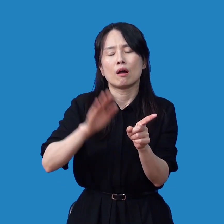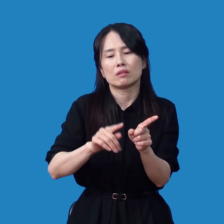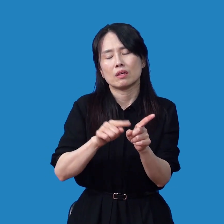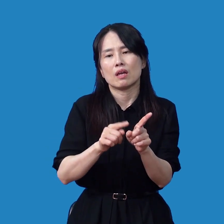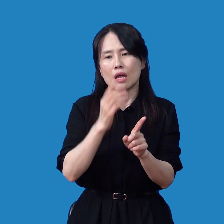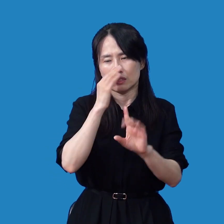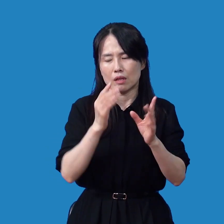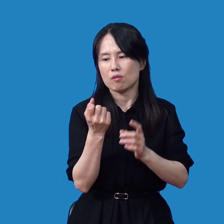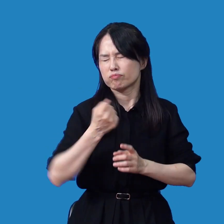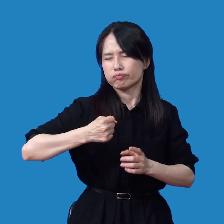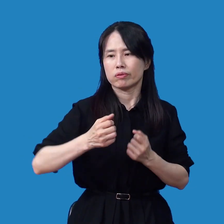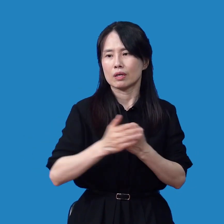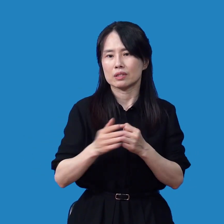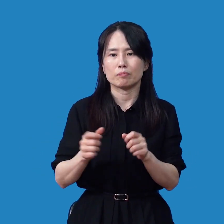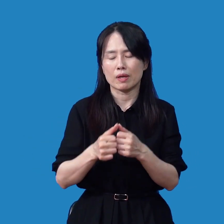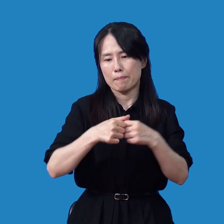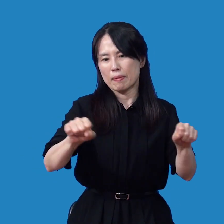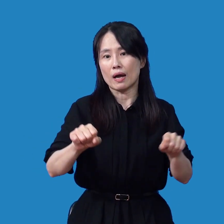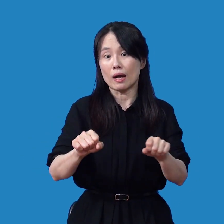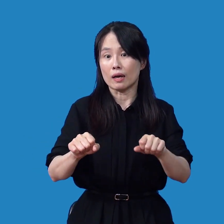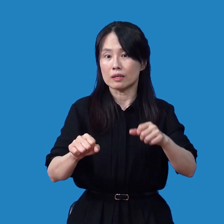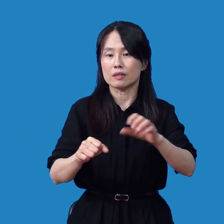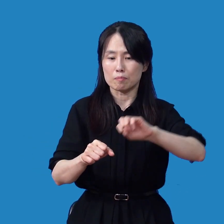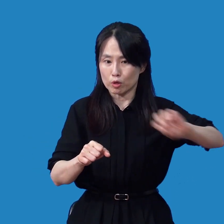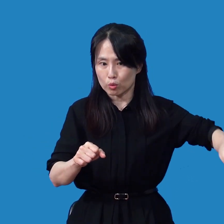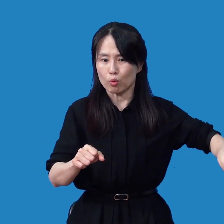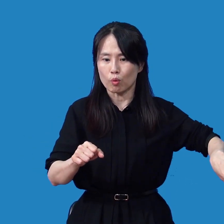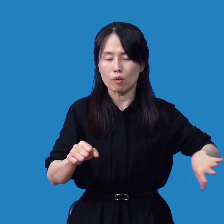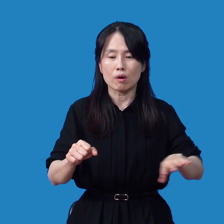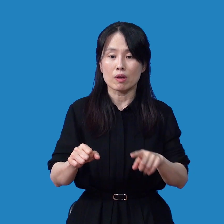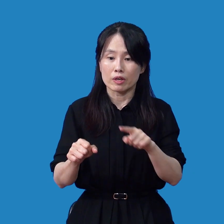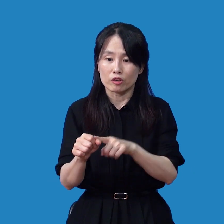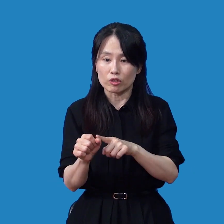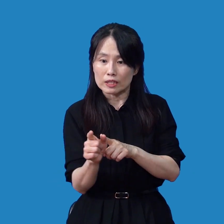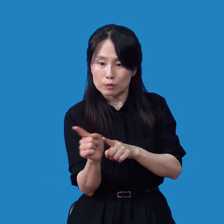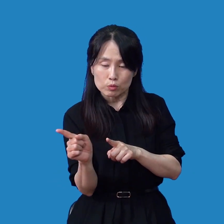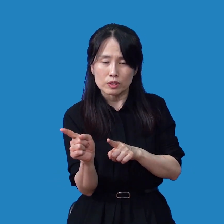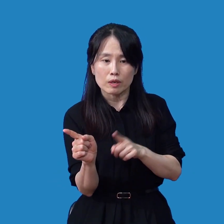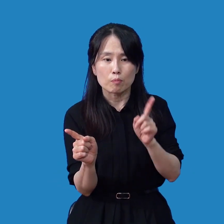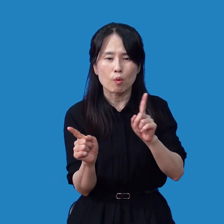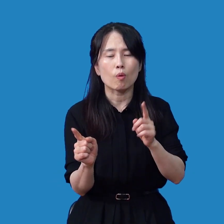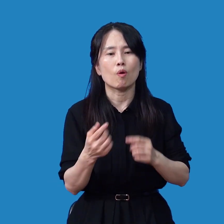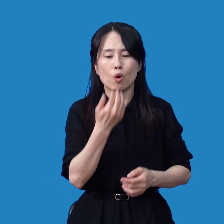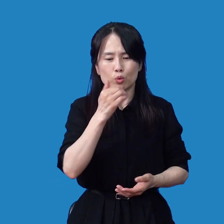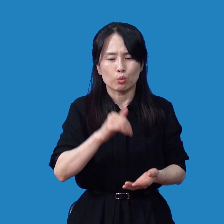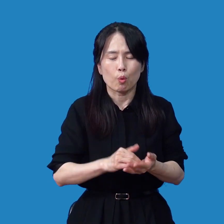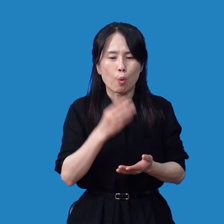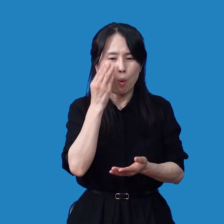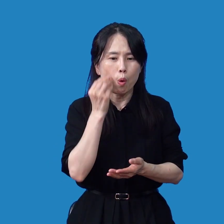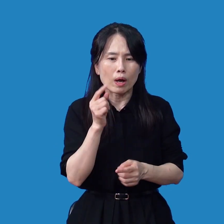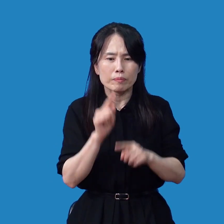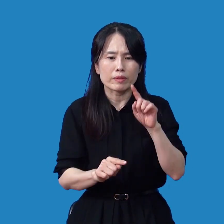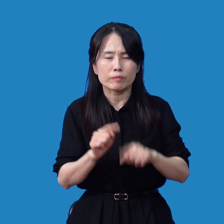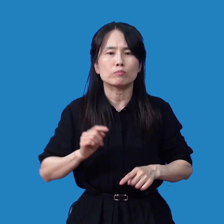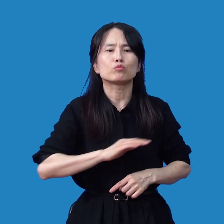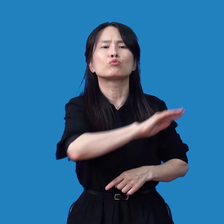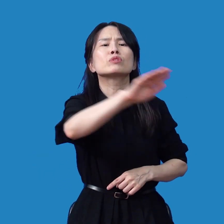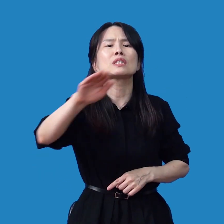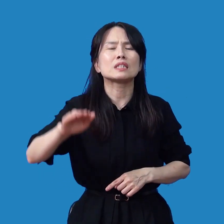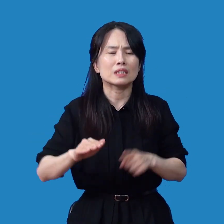꺾여졌습니다. 그리고 그 꺾인 자리에 돌 감람나무 가지였던 우리가 젖붙임을